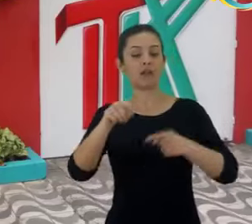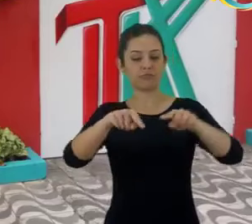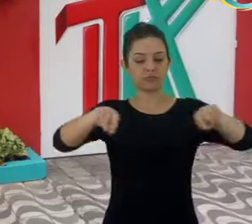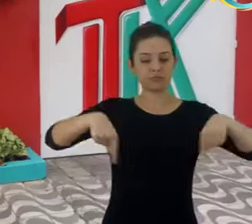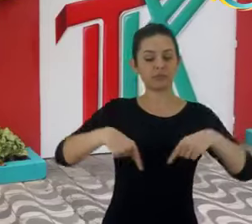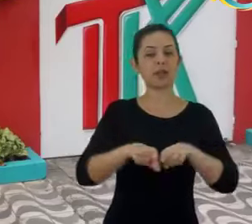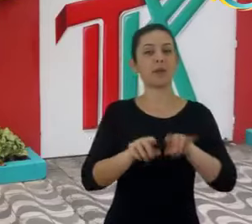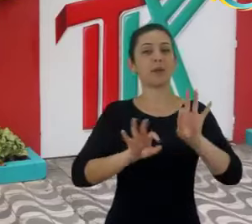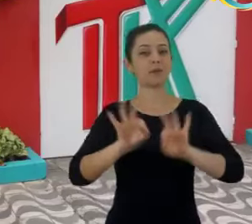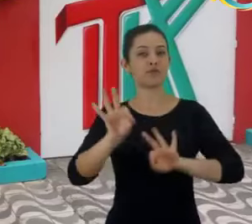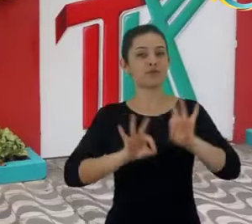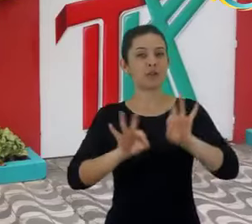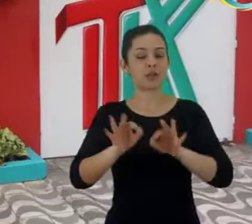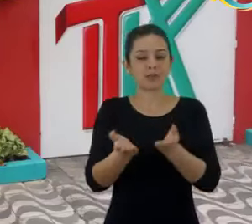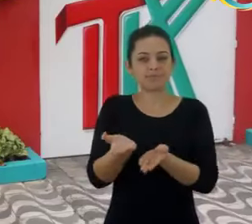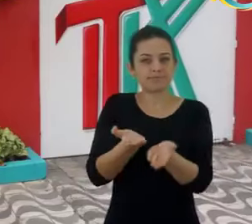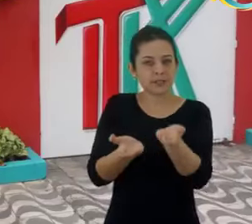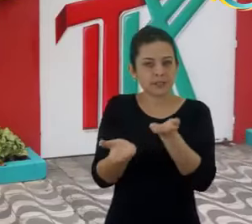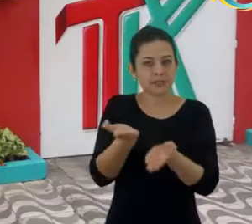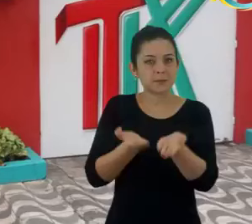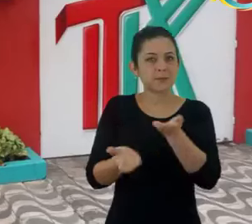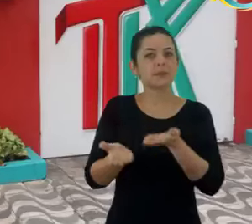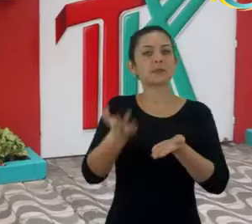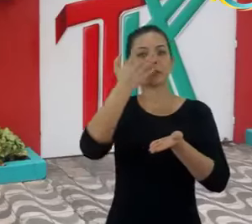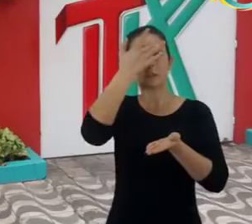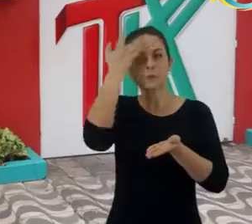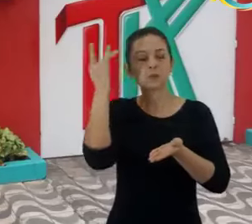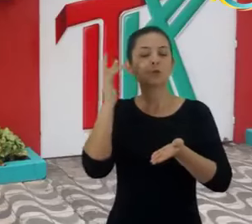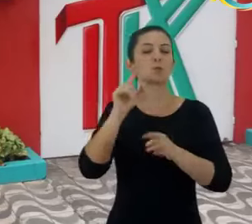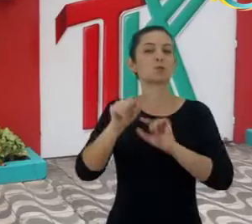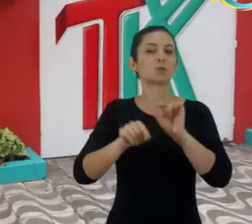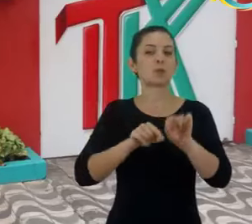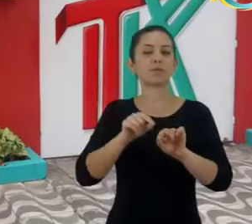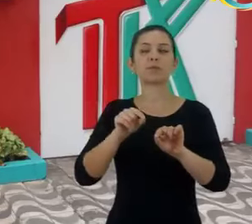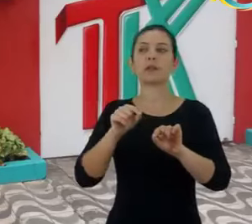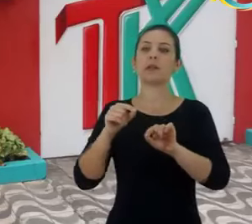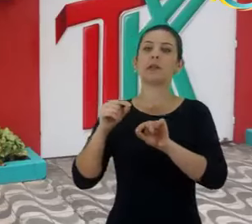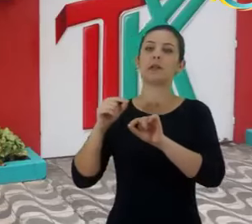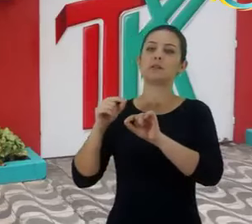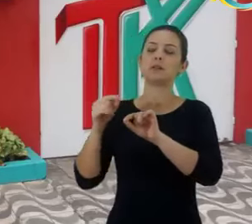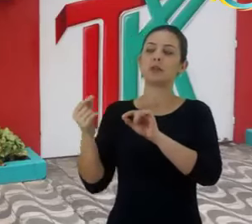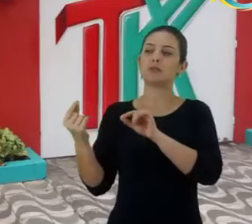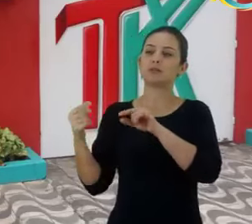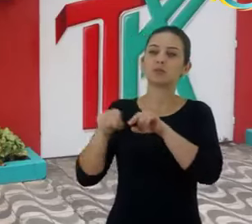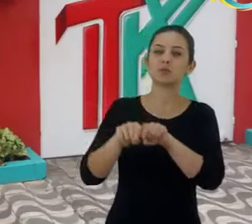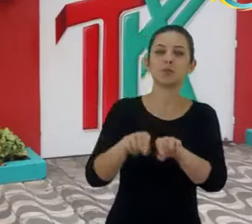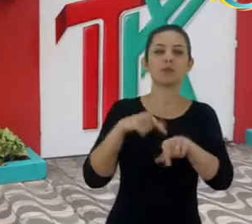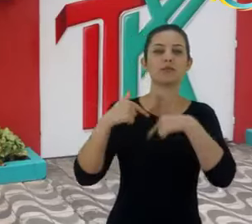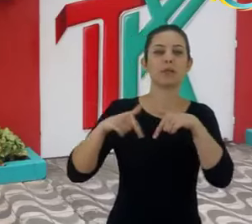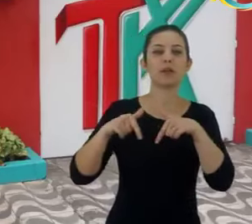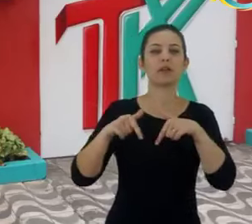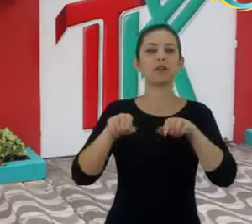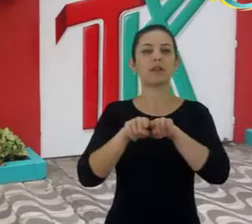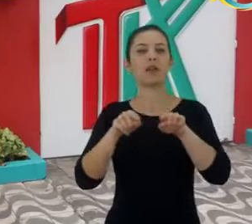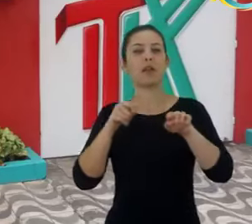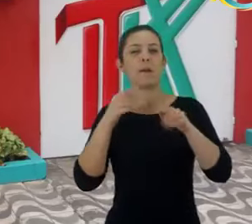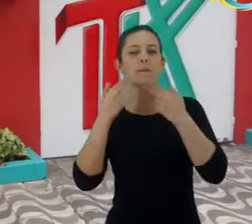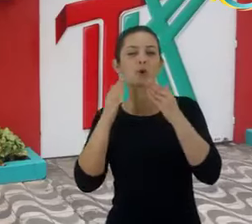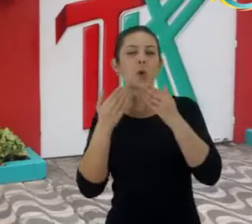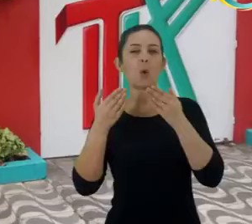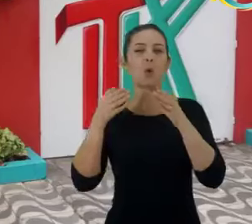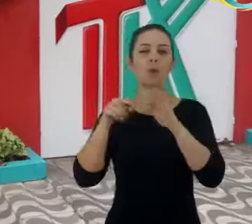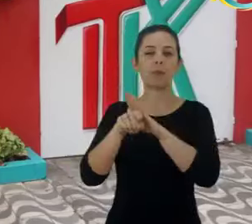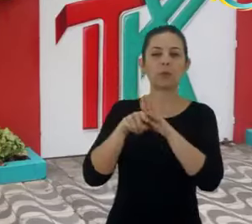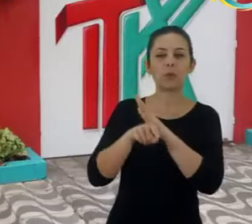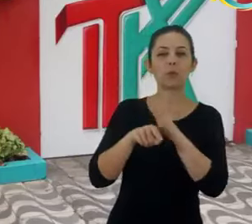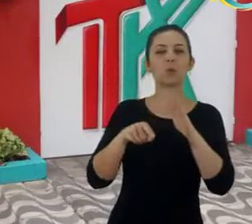também um projeto terapêutico com pessoas que somaram em nosso trabalho. Tem musicoterapeuta,